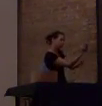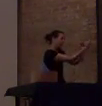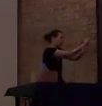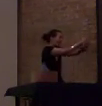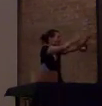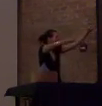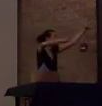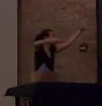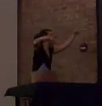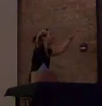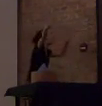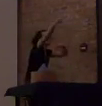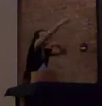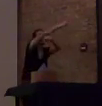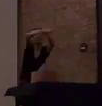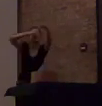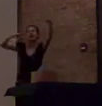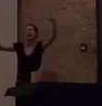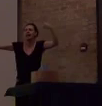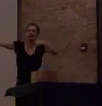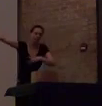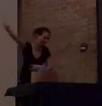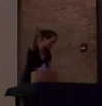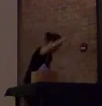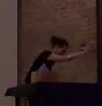rodopiar. E saiu dentro dele um redemoinho.